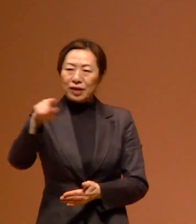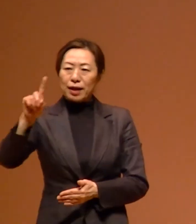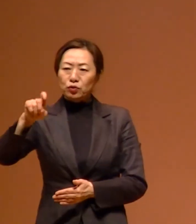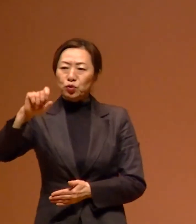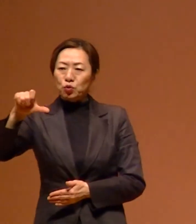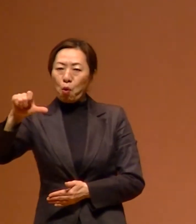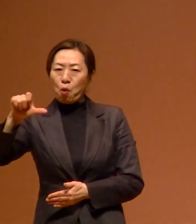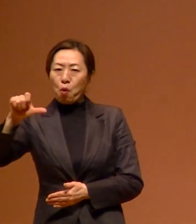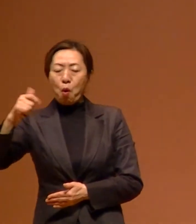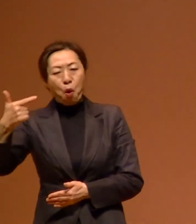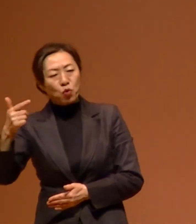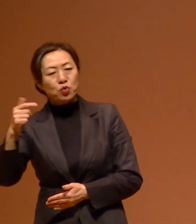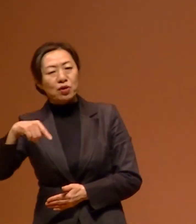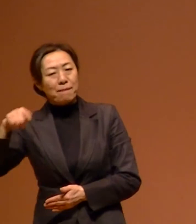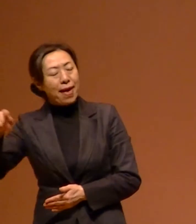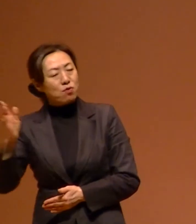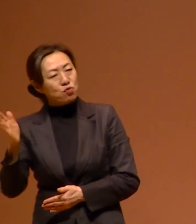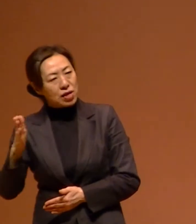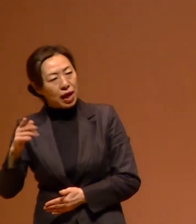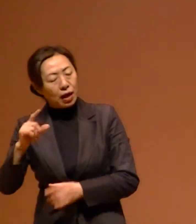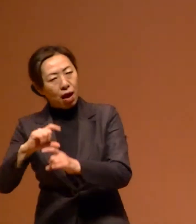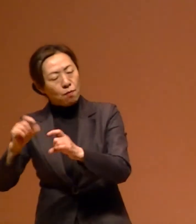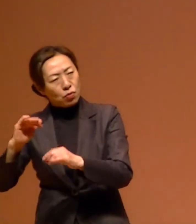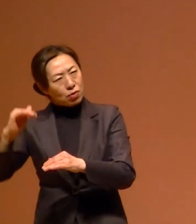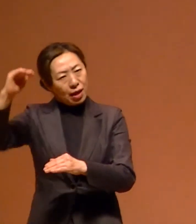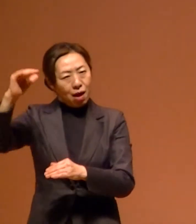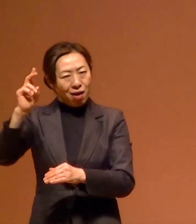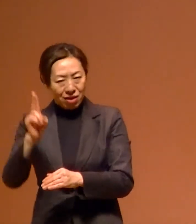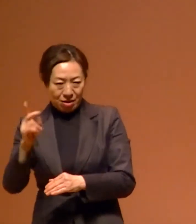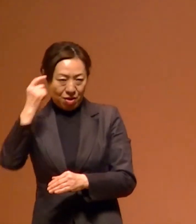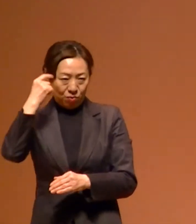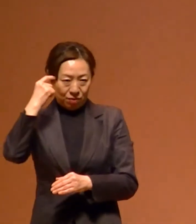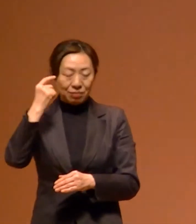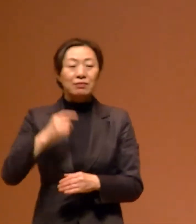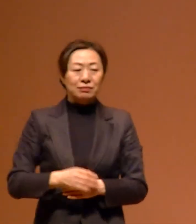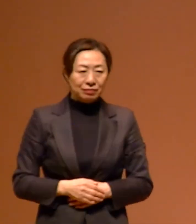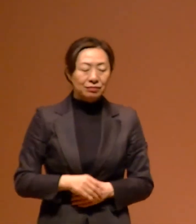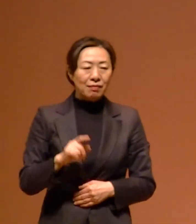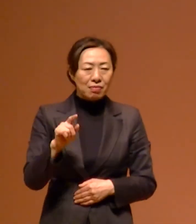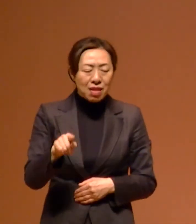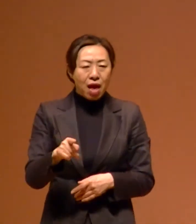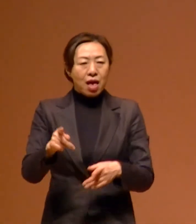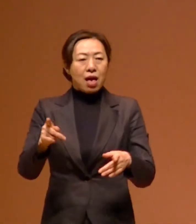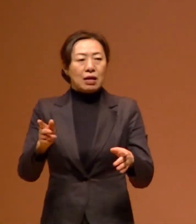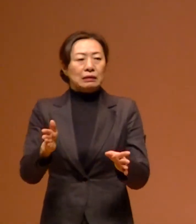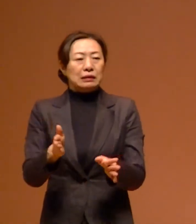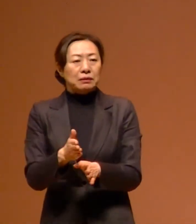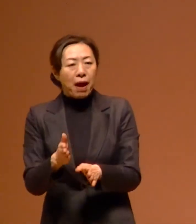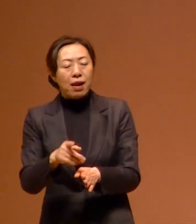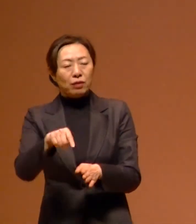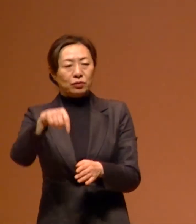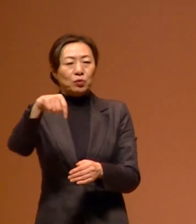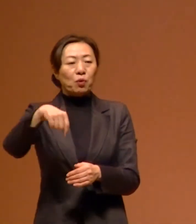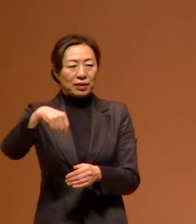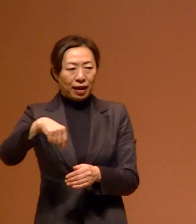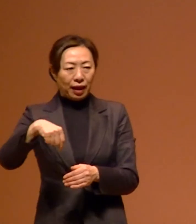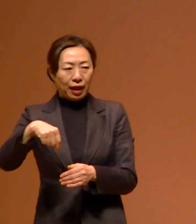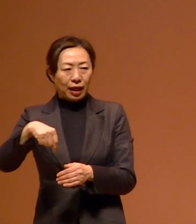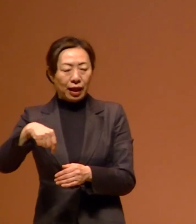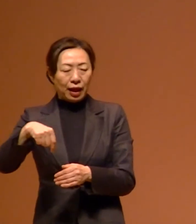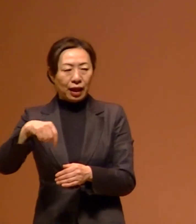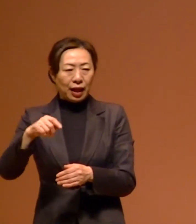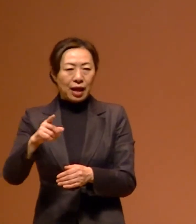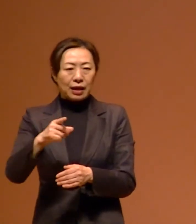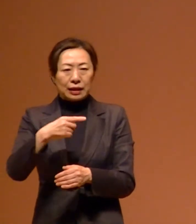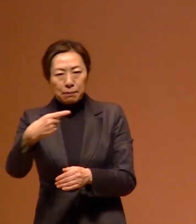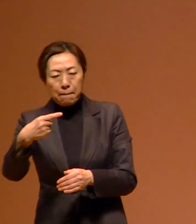15、16メーターは多分もっとあったかもしれないです。でしばらくそこで第1